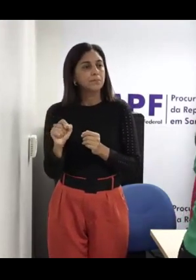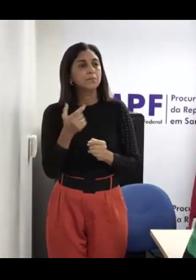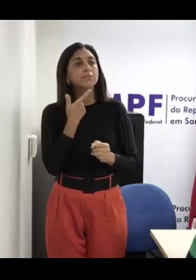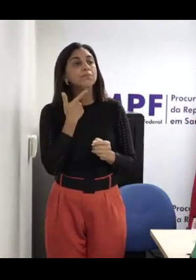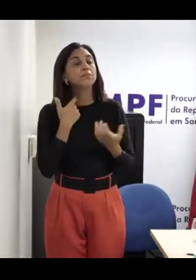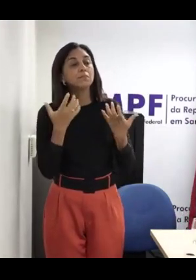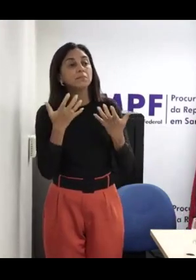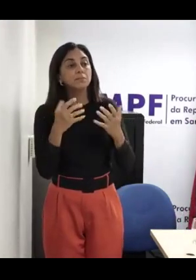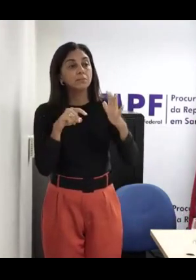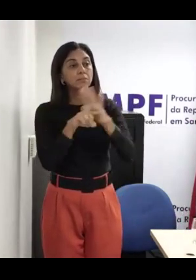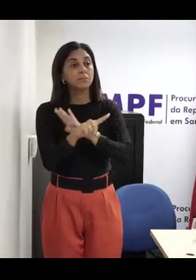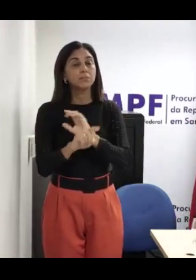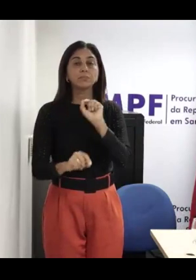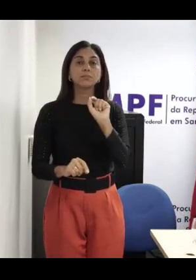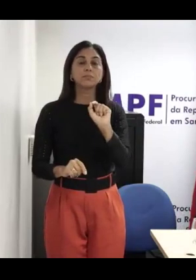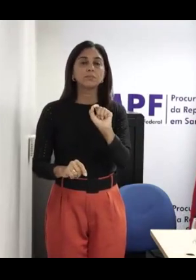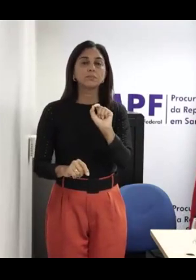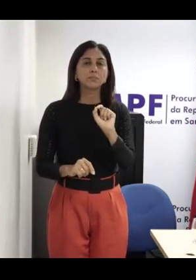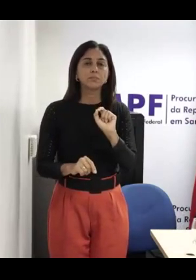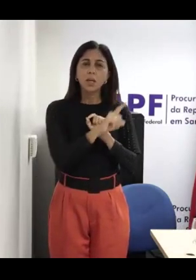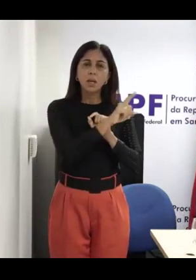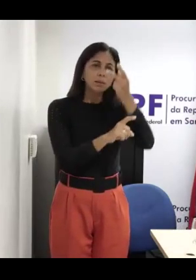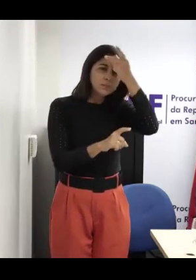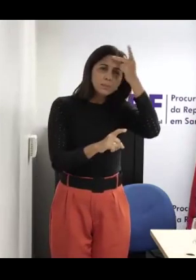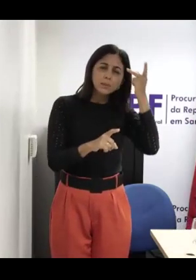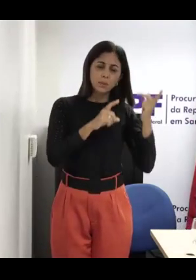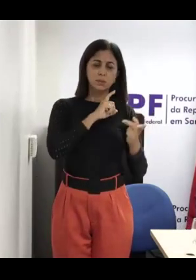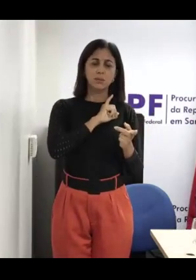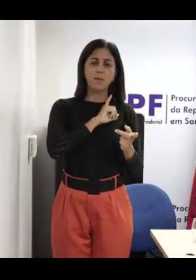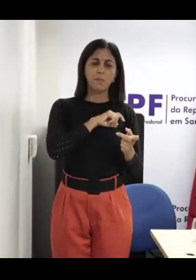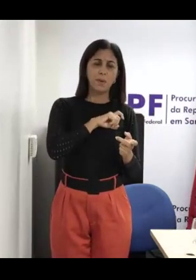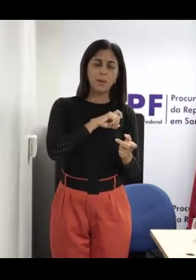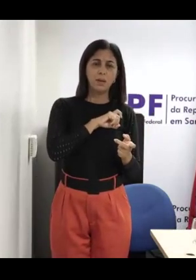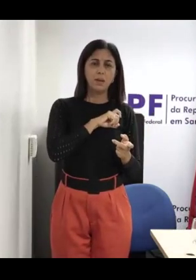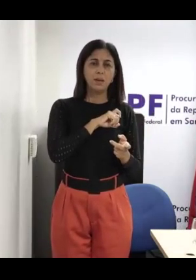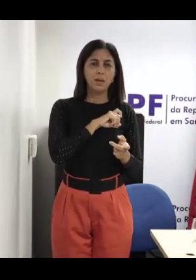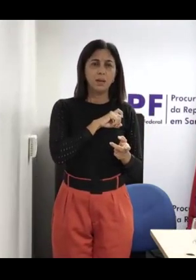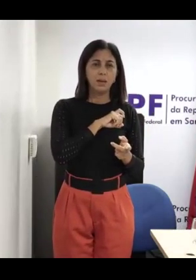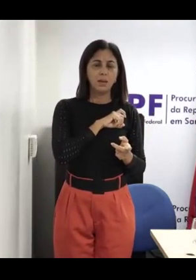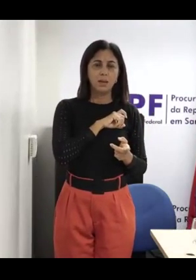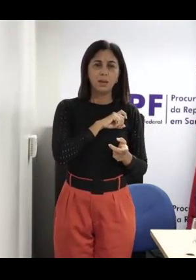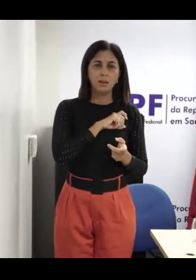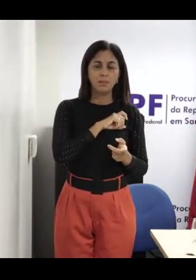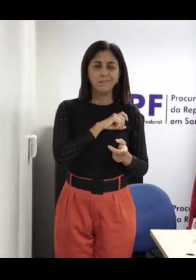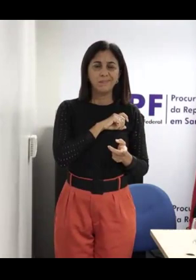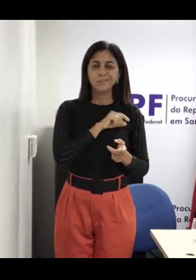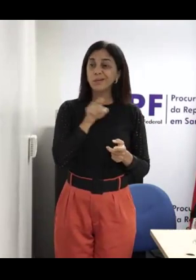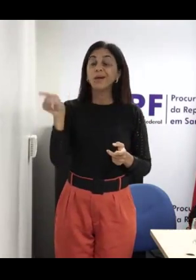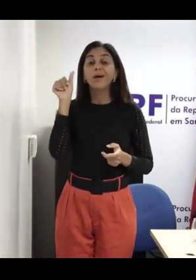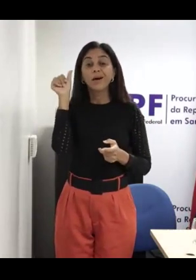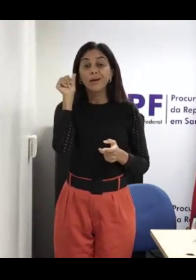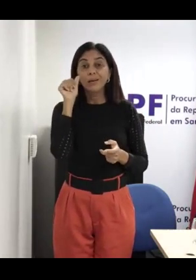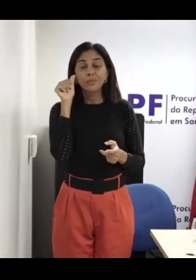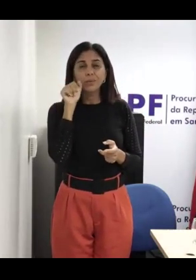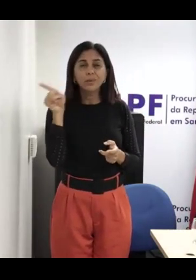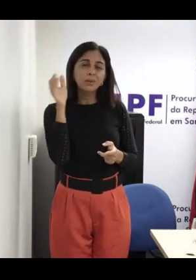agora é justamente na questão do agressor quando a a esposa eh apoia esse agressor